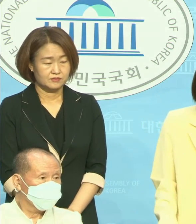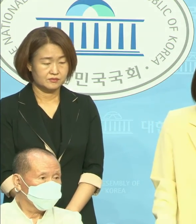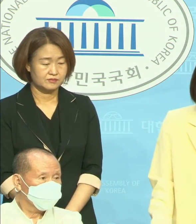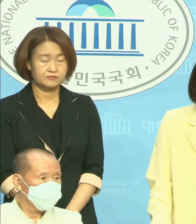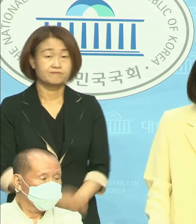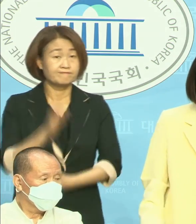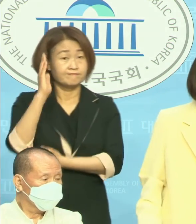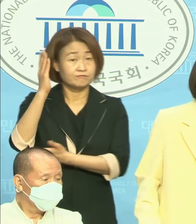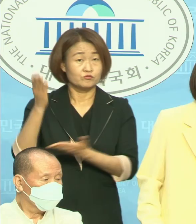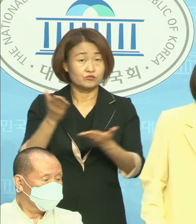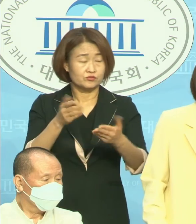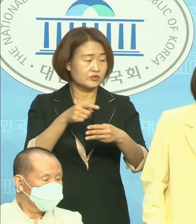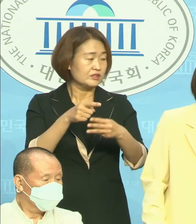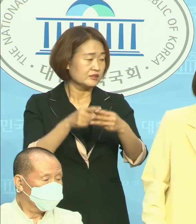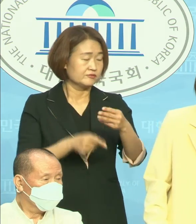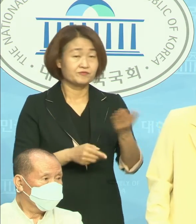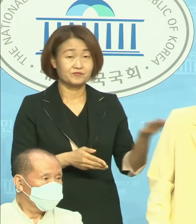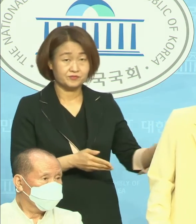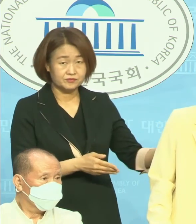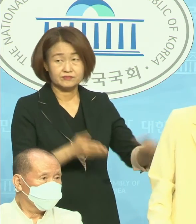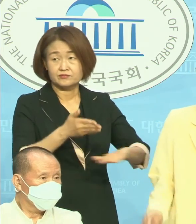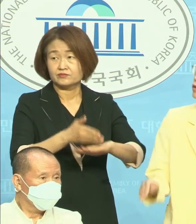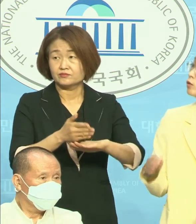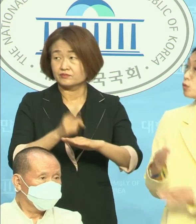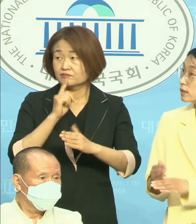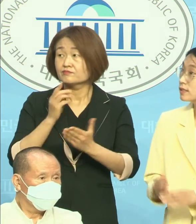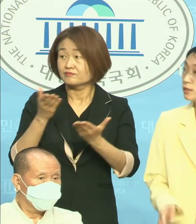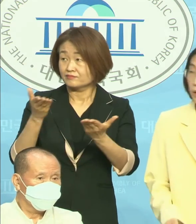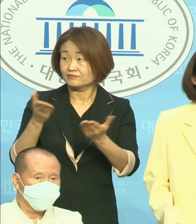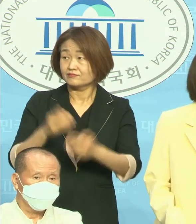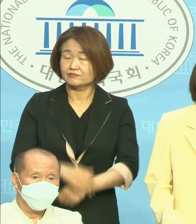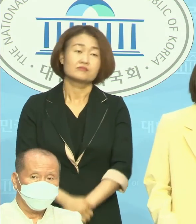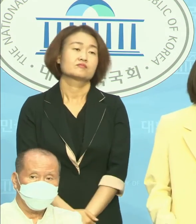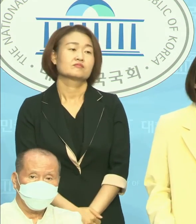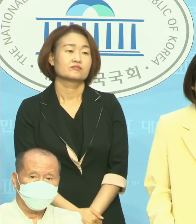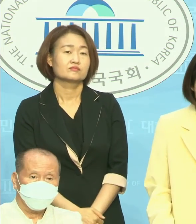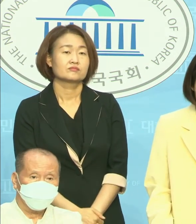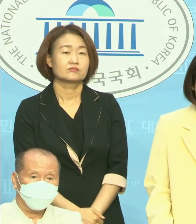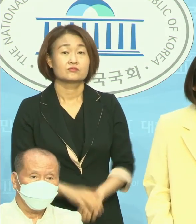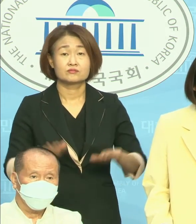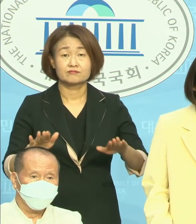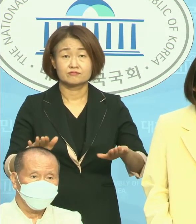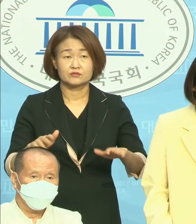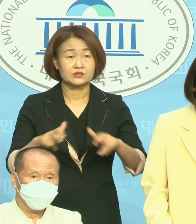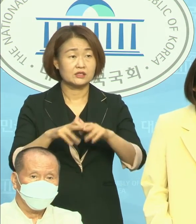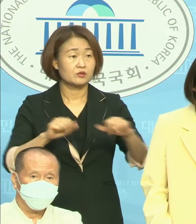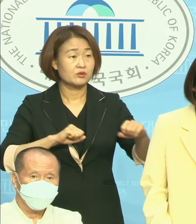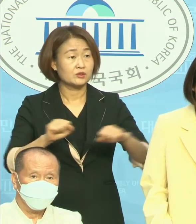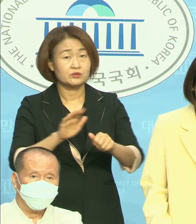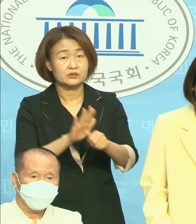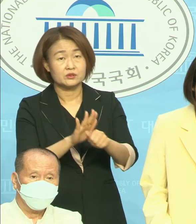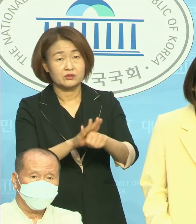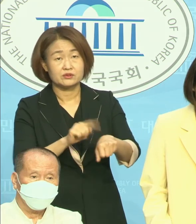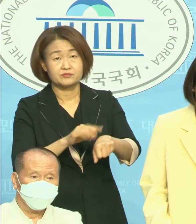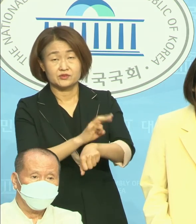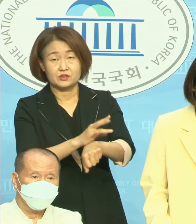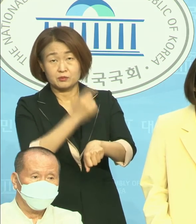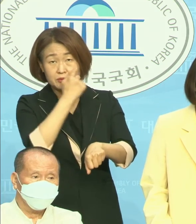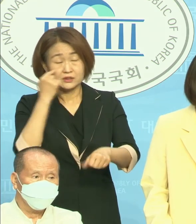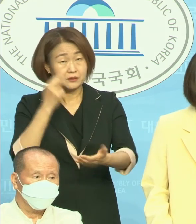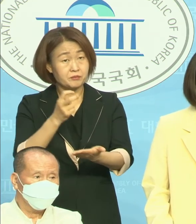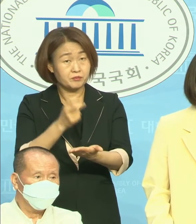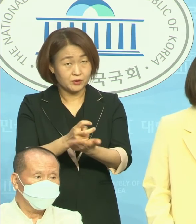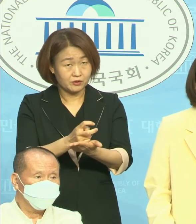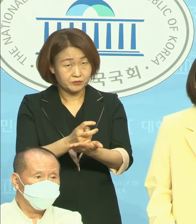네 바로 내주신 신정훈 님께 진심으로 감사드립니다 네 그럼 이것으로 장애인 활동지원 24시간 보장 법 발의